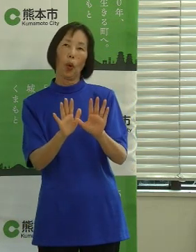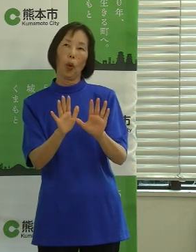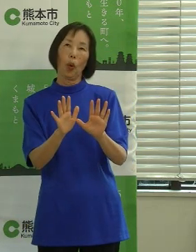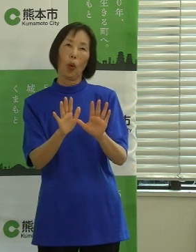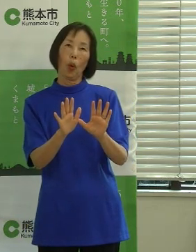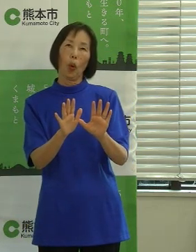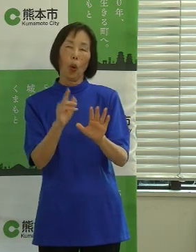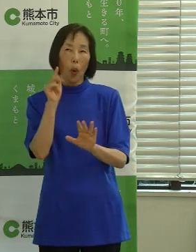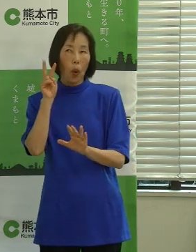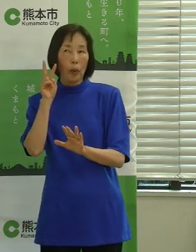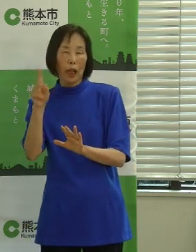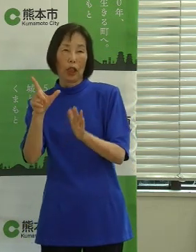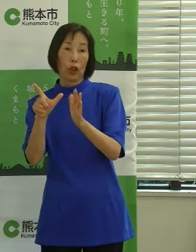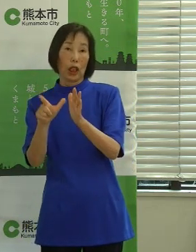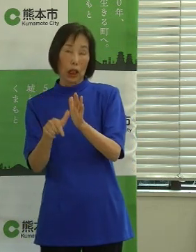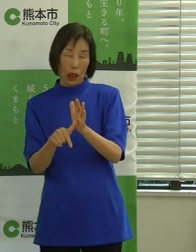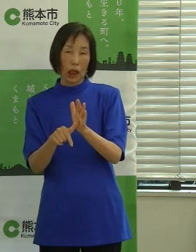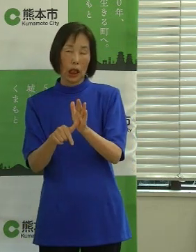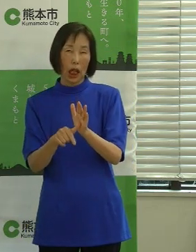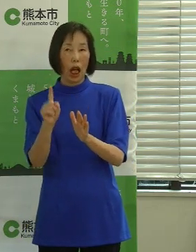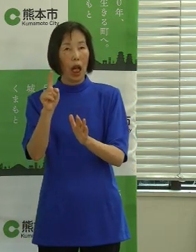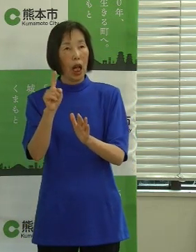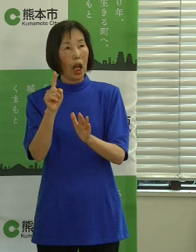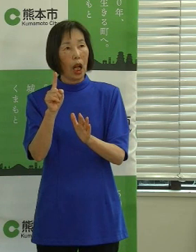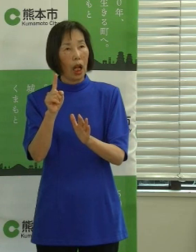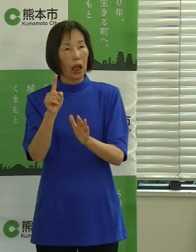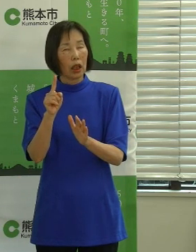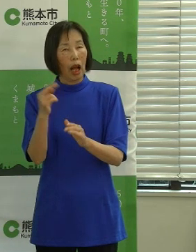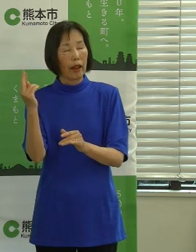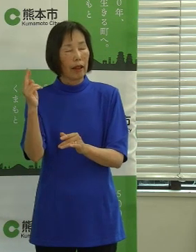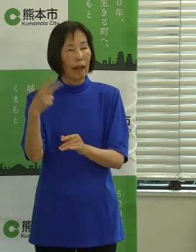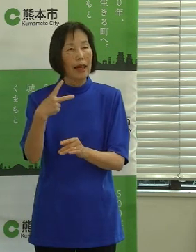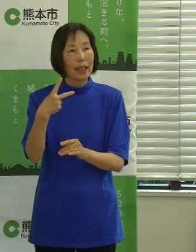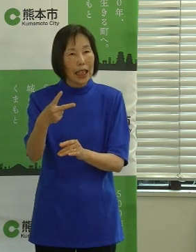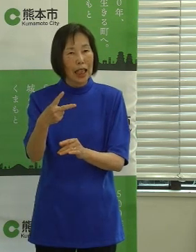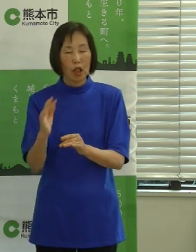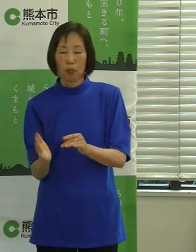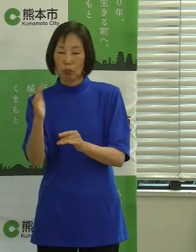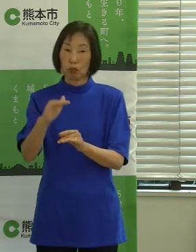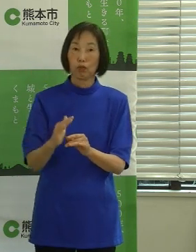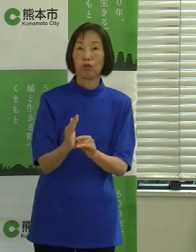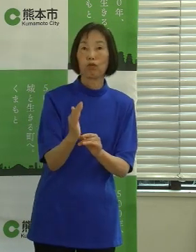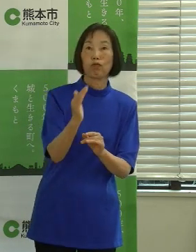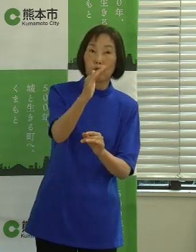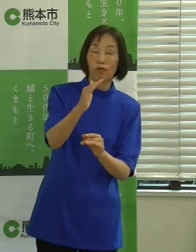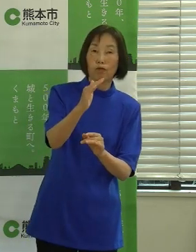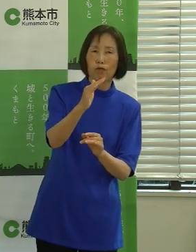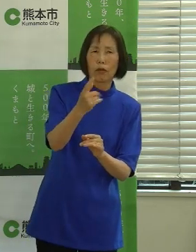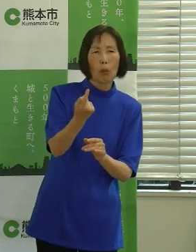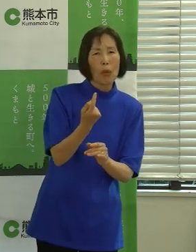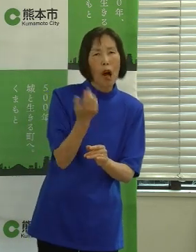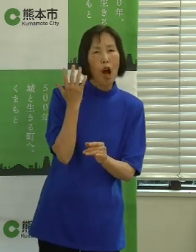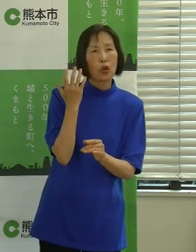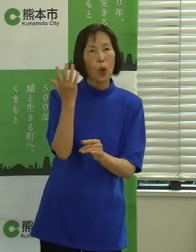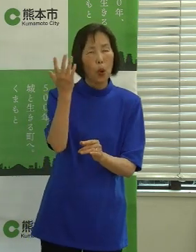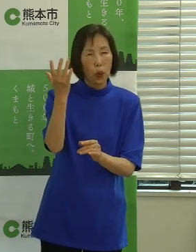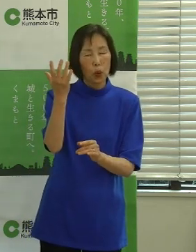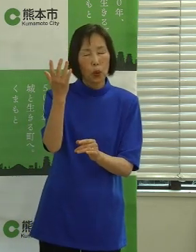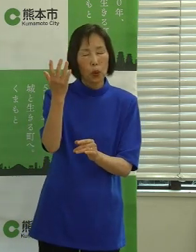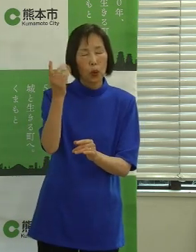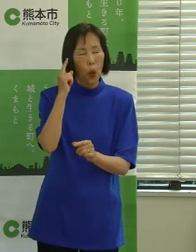たときにですね、どういうふうな、例えば第2波が来るだろうかとか、そういったことも予測しなが